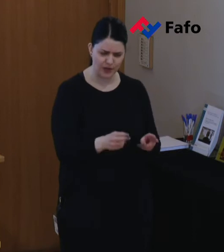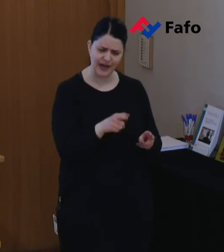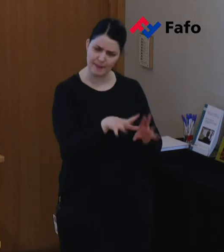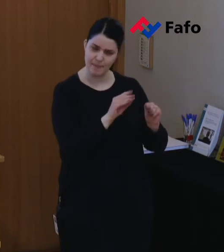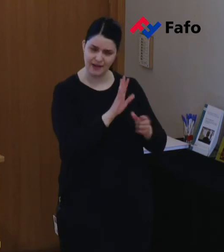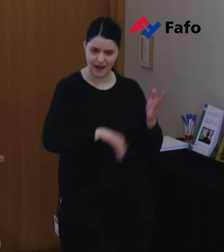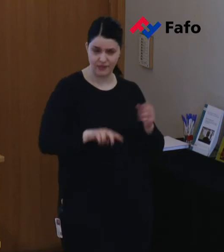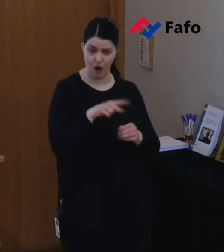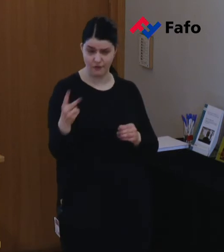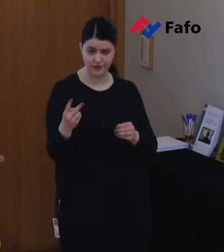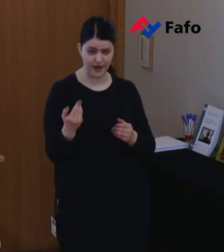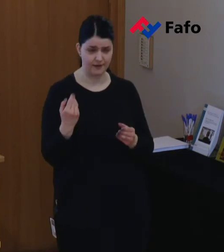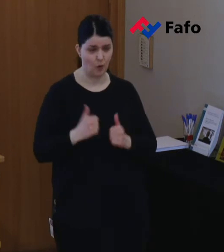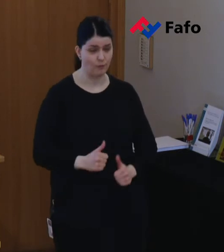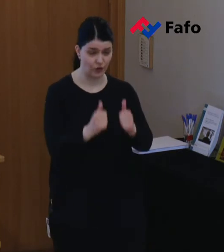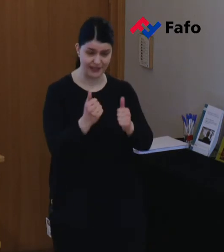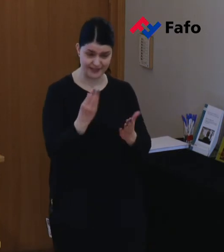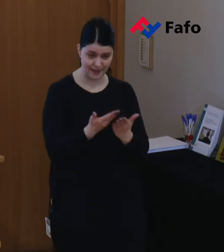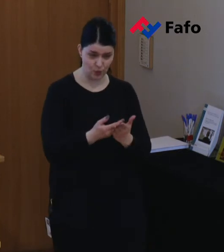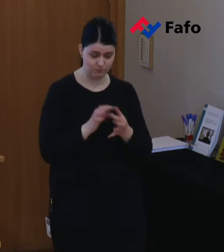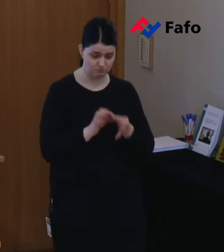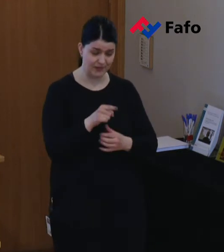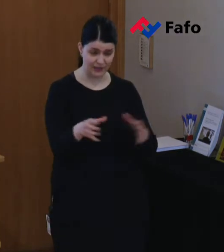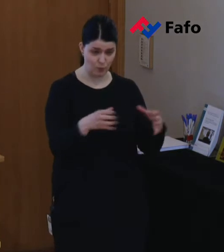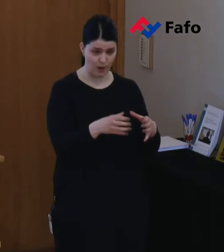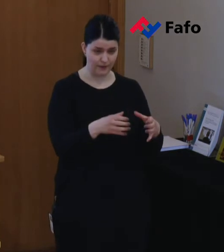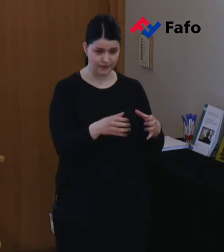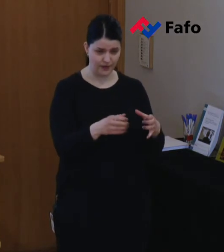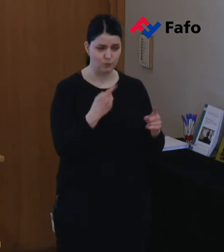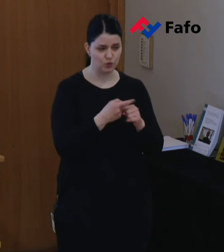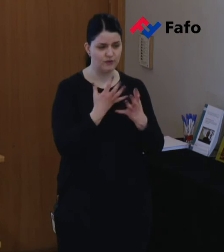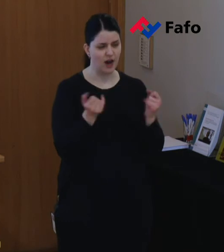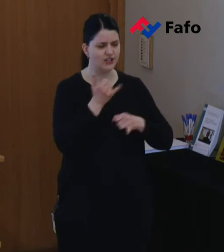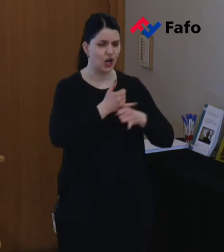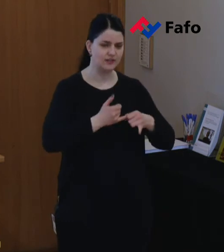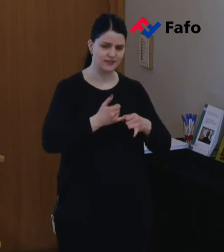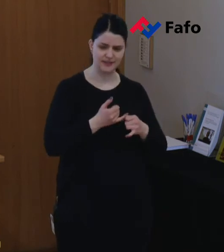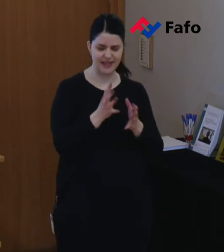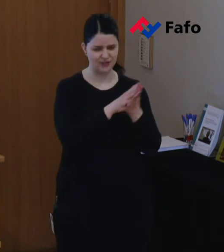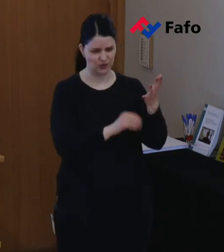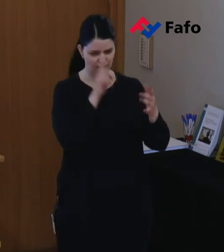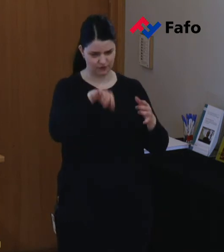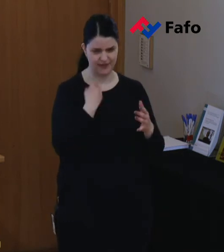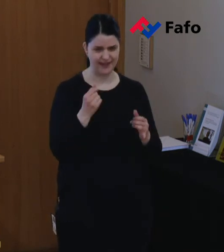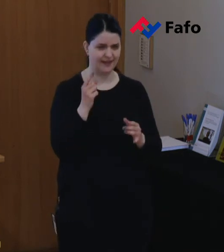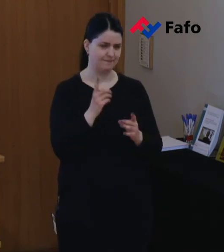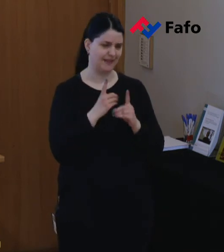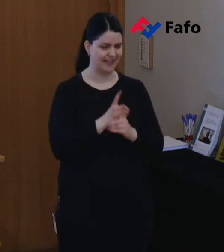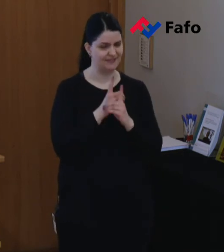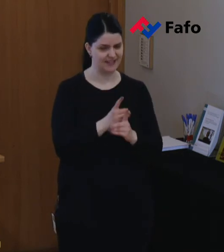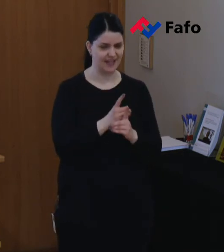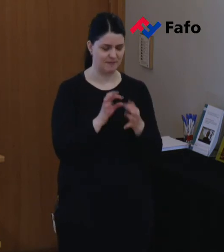andre oppfølgingstilbud overfor denne gruppa, og hvilke resultater av metoden kan vi identifisere på individ-